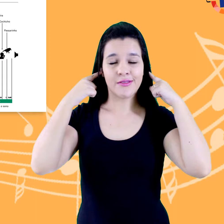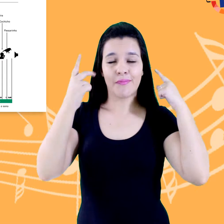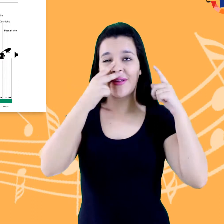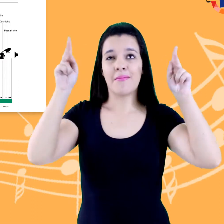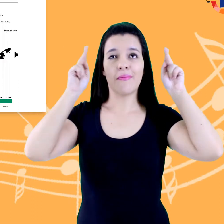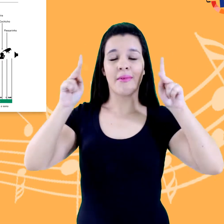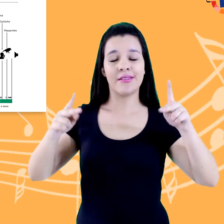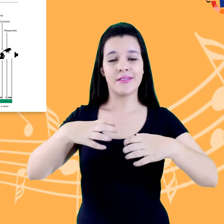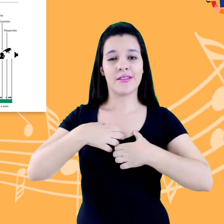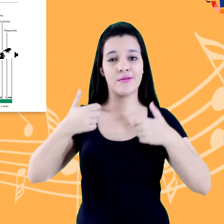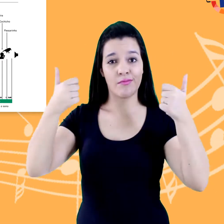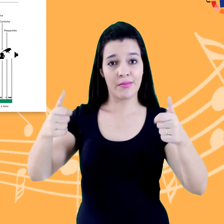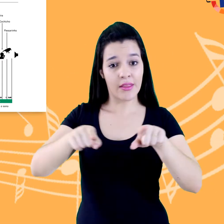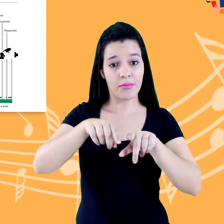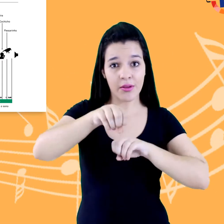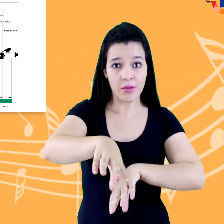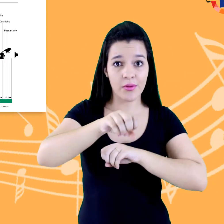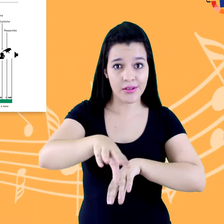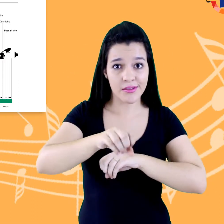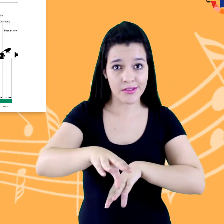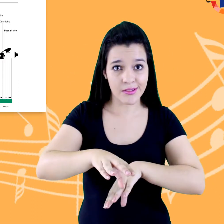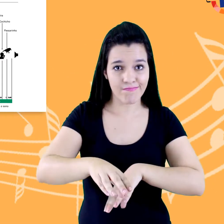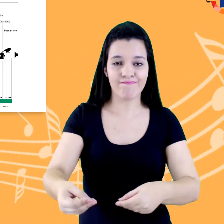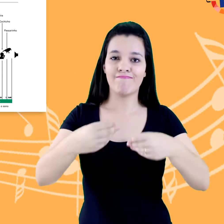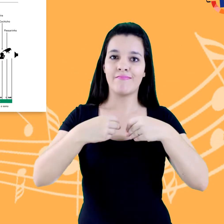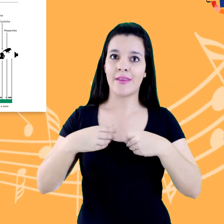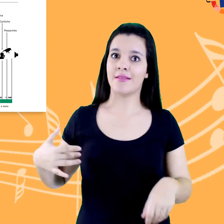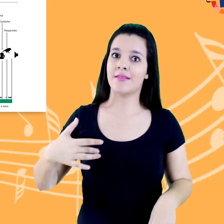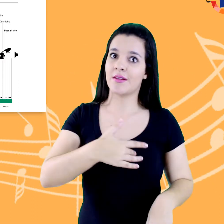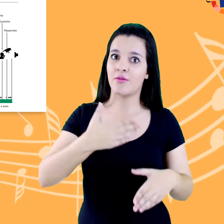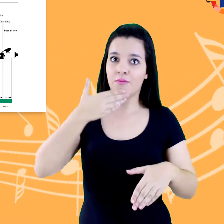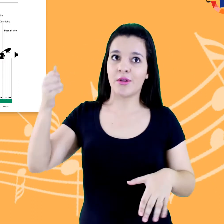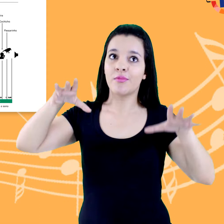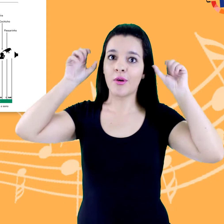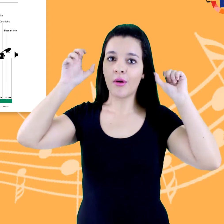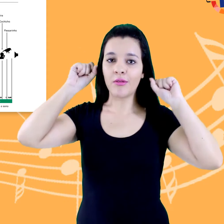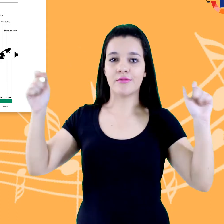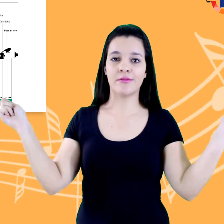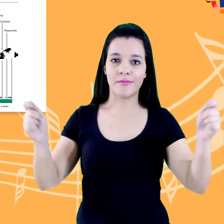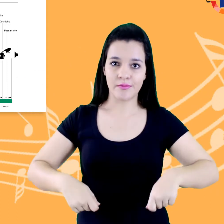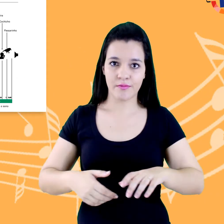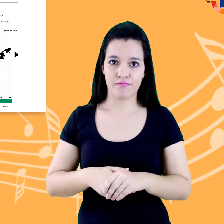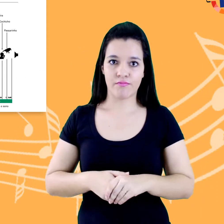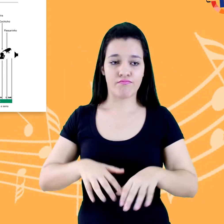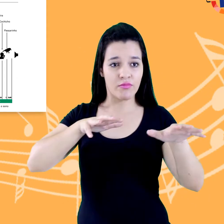Educação, um bem para você e sua audição, encerrando a passeata com o Manifesto